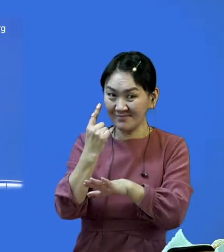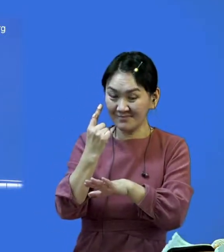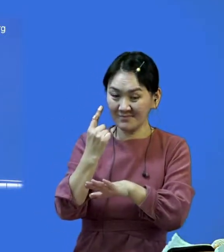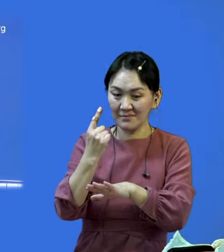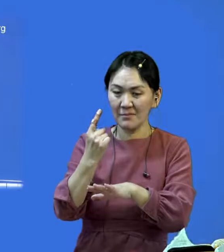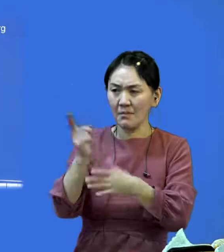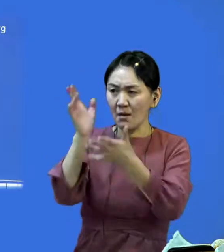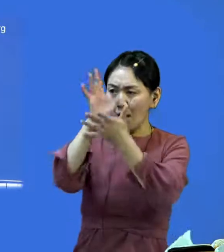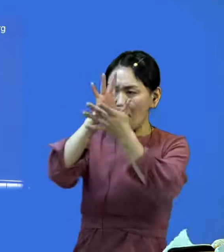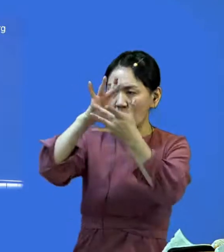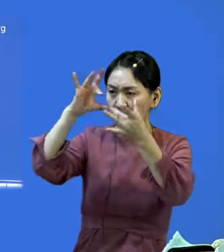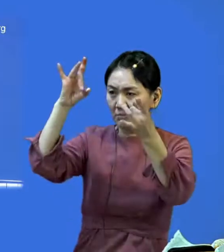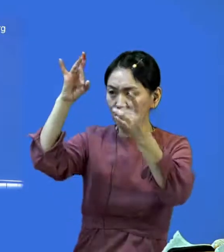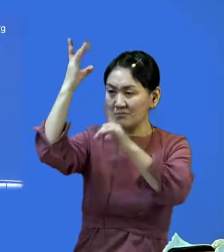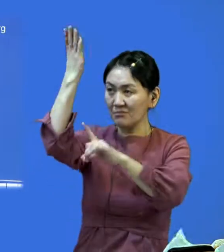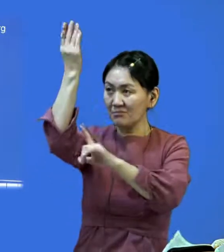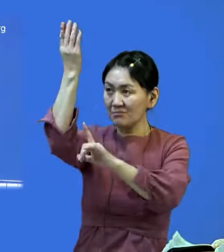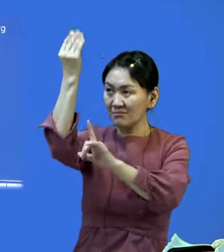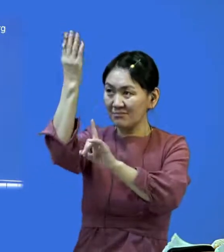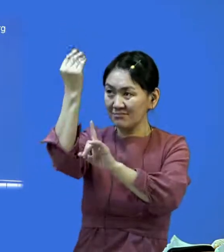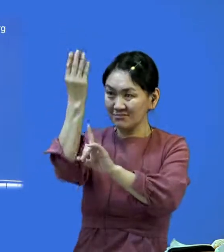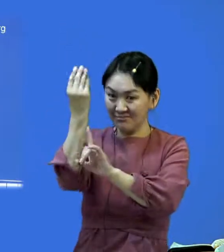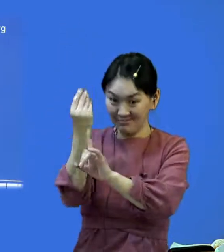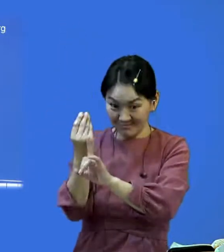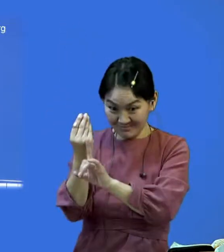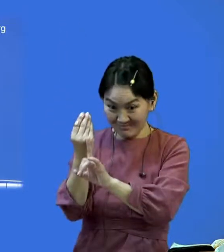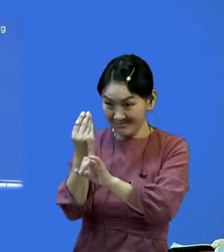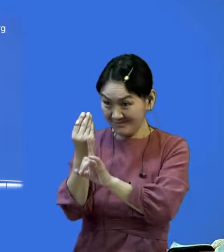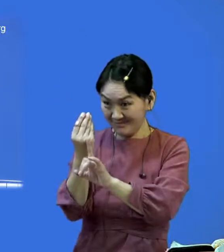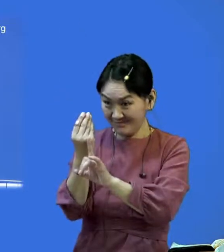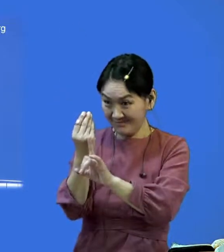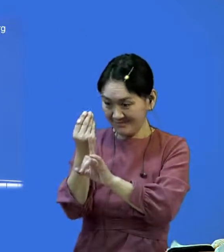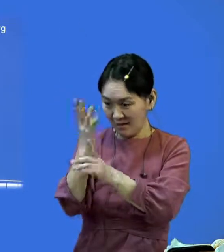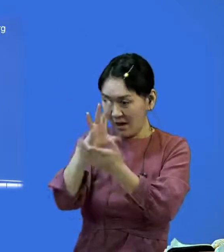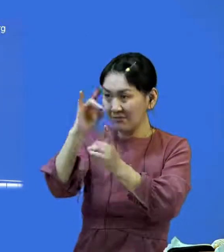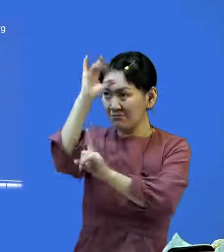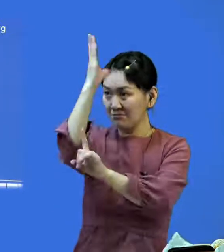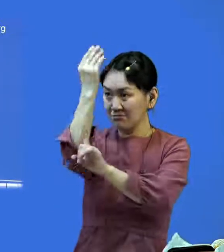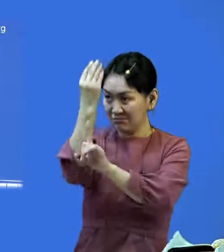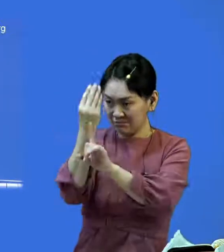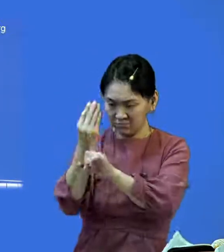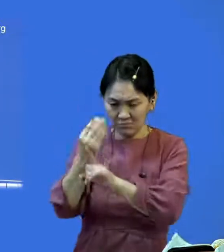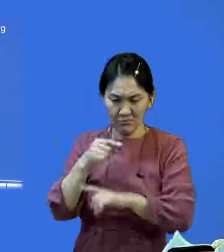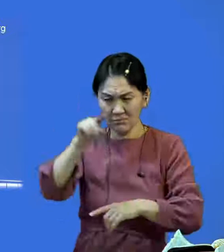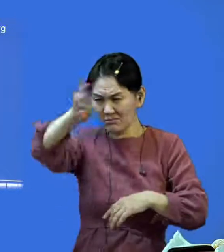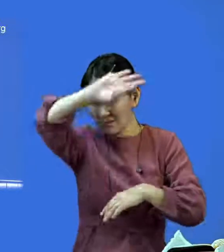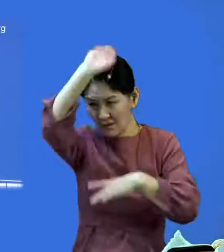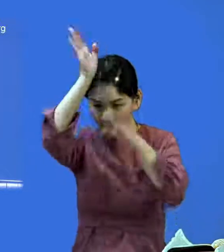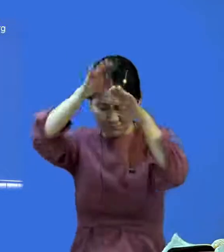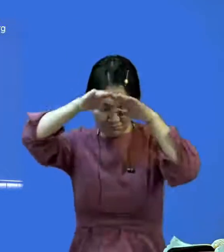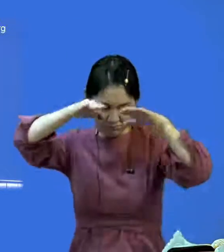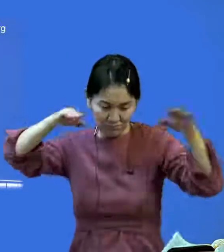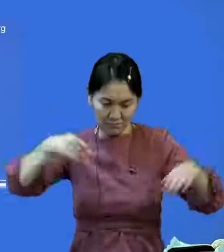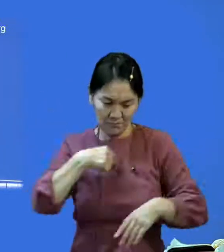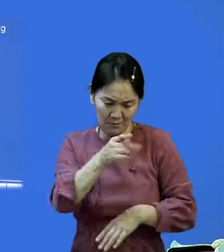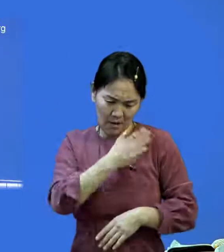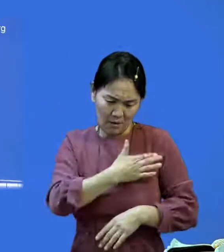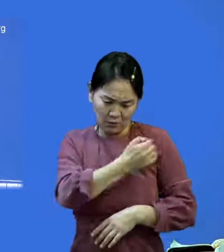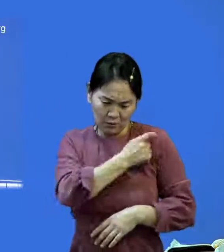ариун сүнс түн дээр буурж ирээ. Тэнгэрээс энэ бол миний хайрт хүү түүнд миний таалал оршдог гэж байна. Мул нь бол Есүс ийз